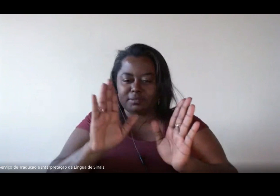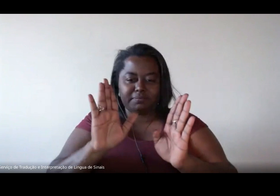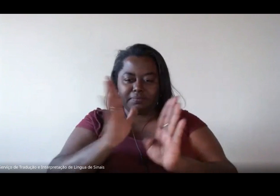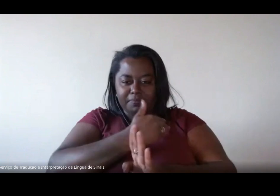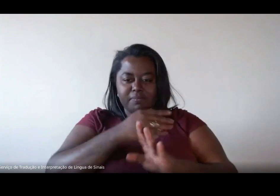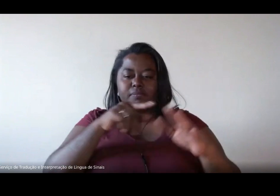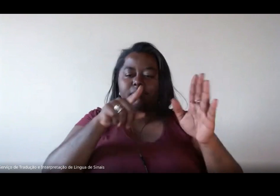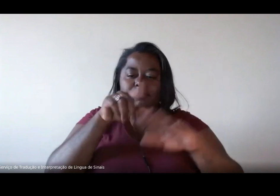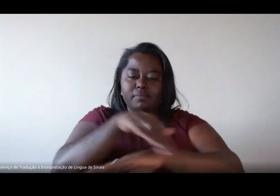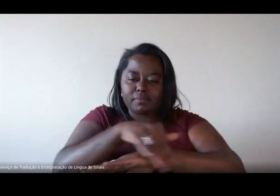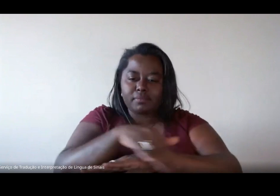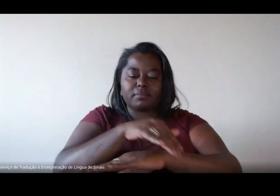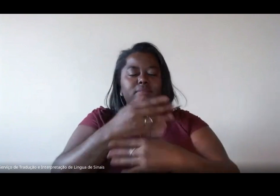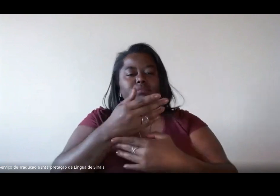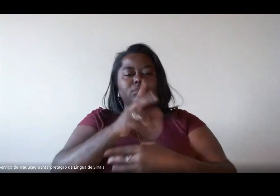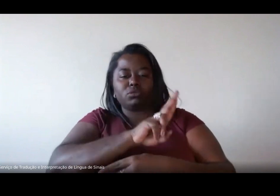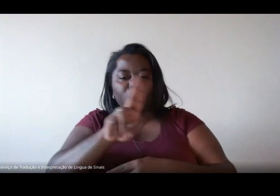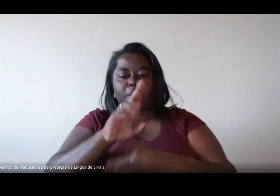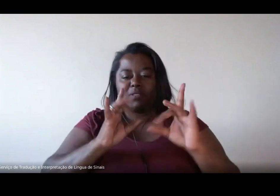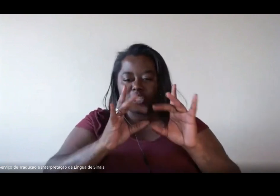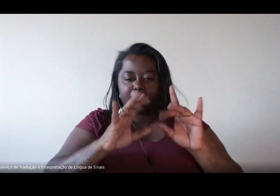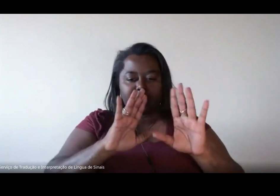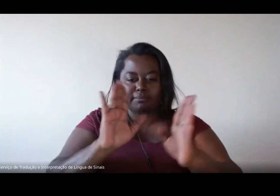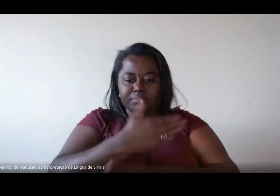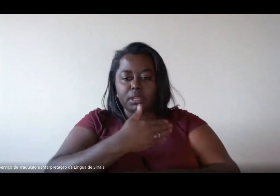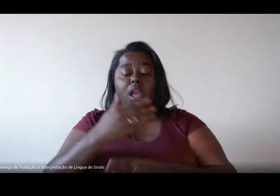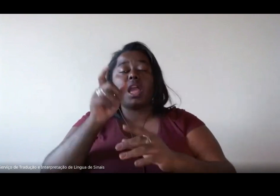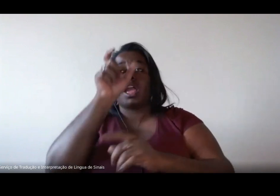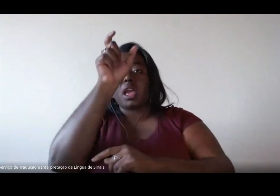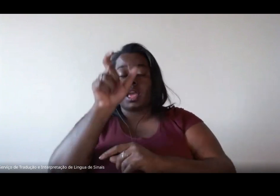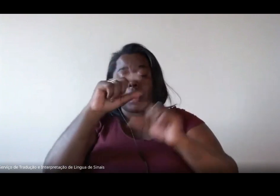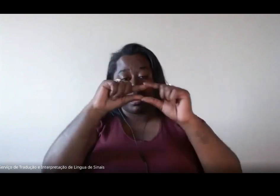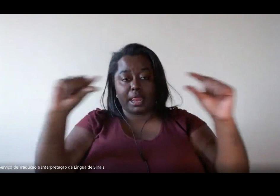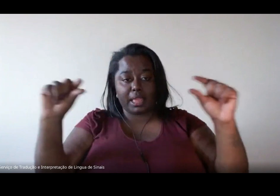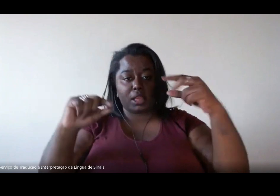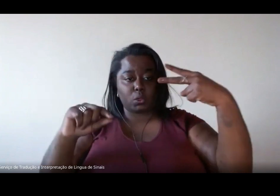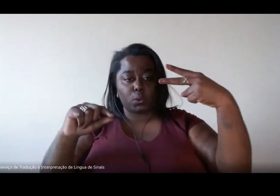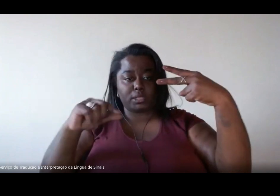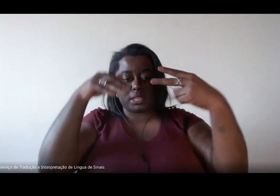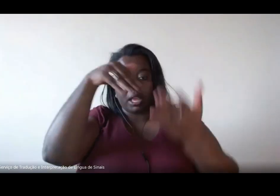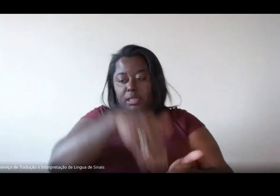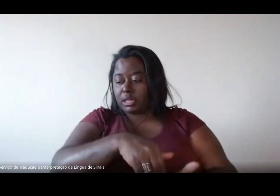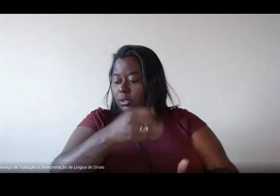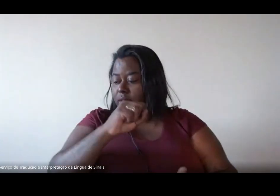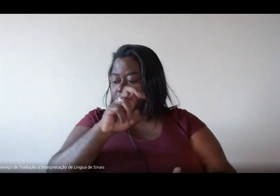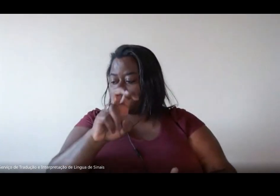é de perguntas aqui, né? Endereço, nome e o feedback. E vou colocar, então, da linha 2 até a